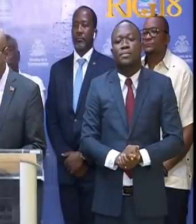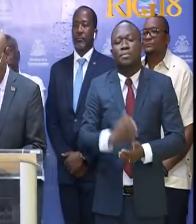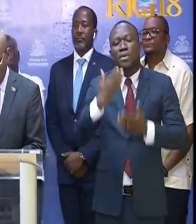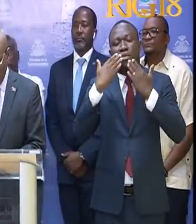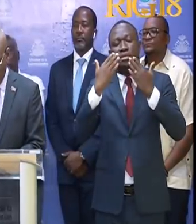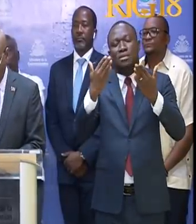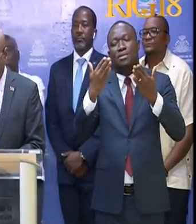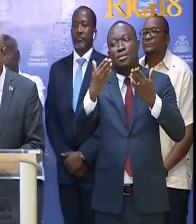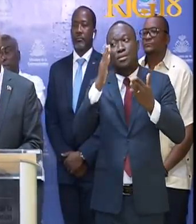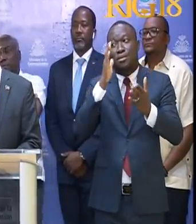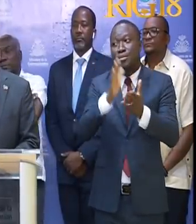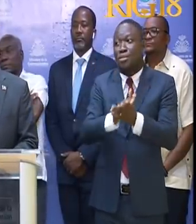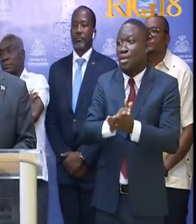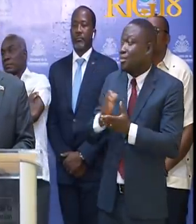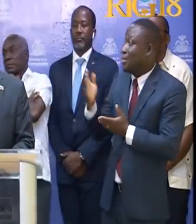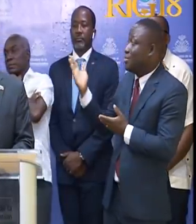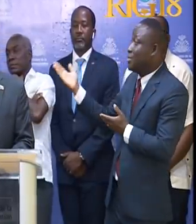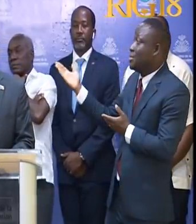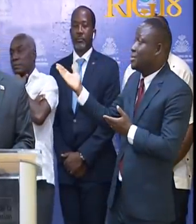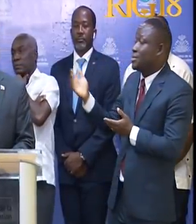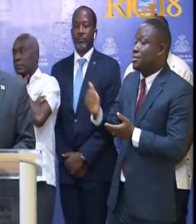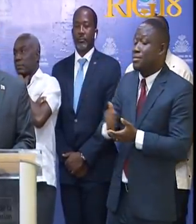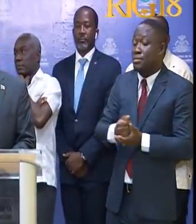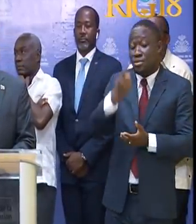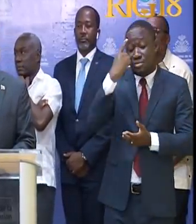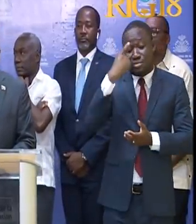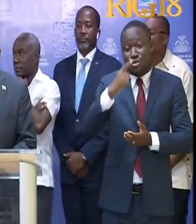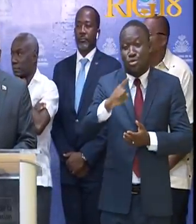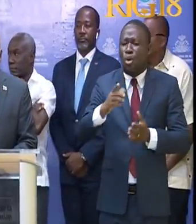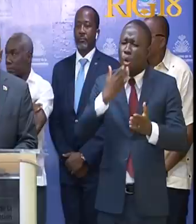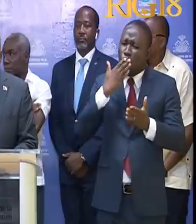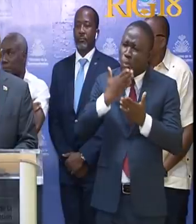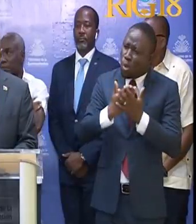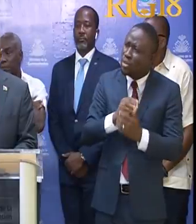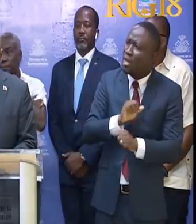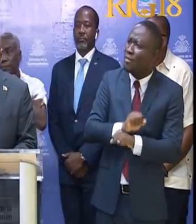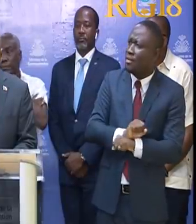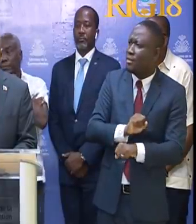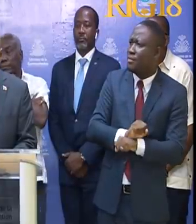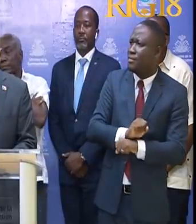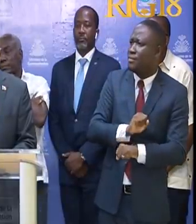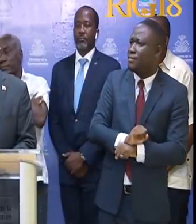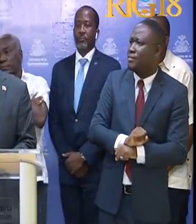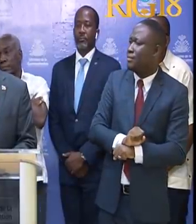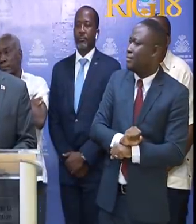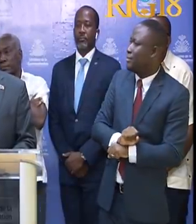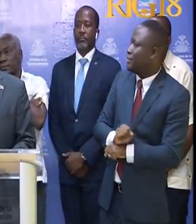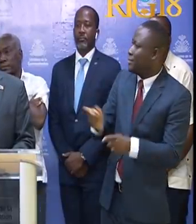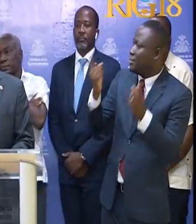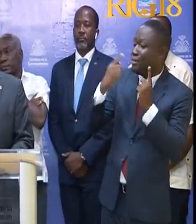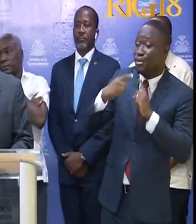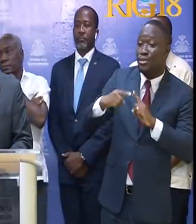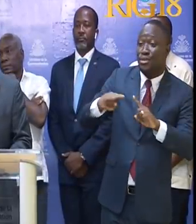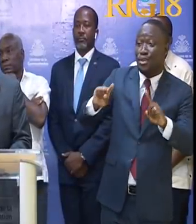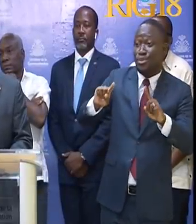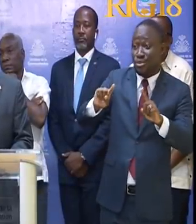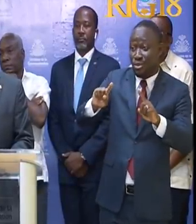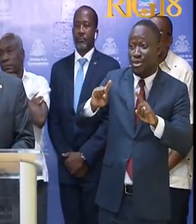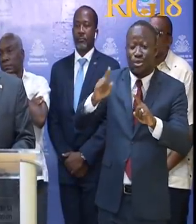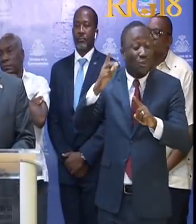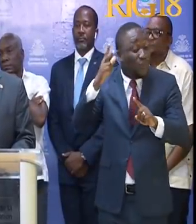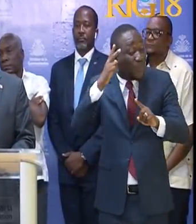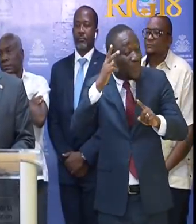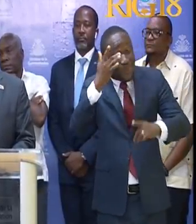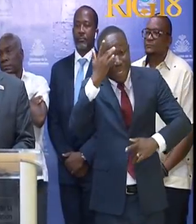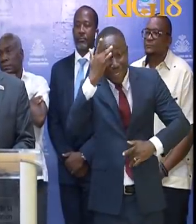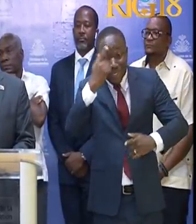Merci, Madame la Ministre, pour votre excellent travail sans relâche depuis que cette alerte a